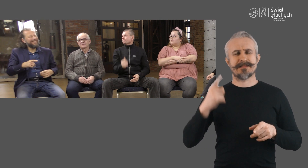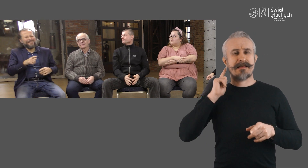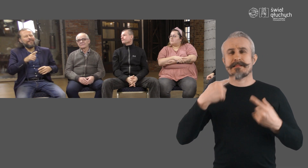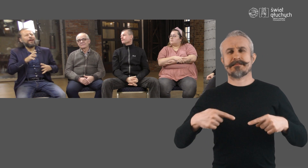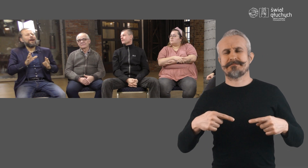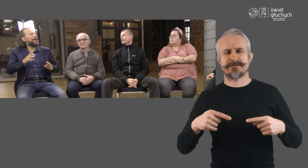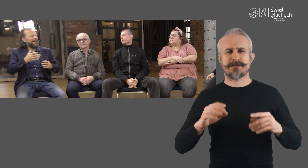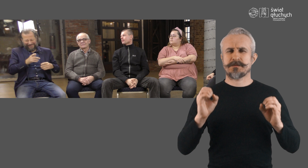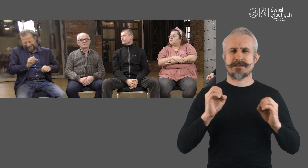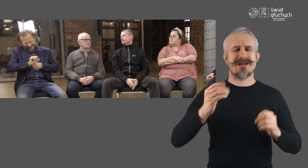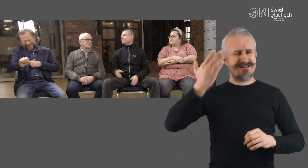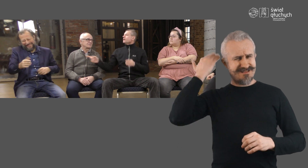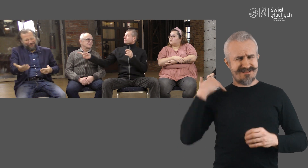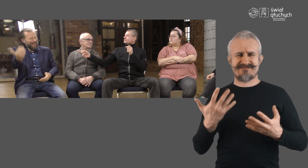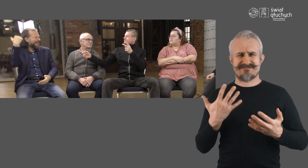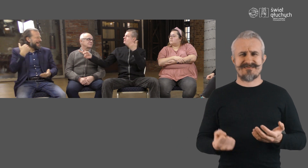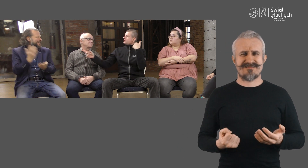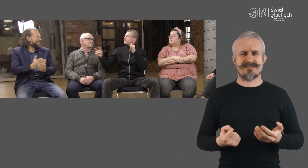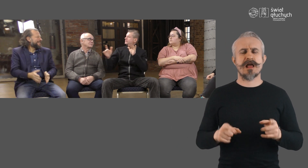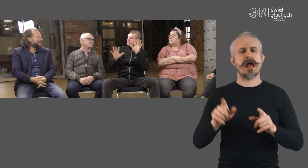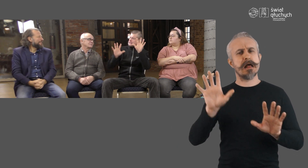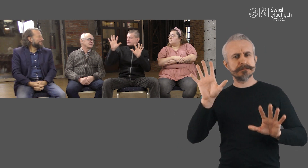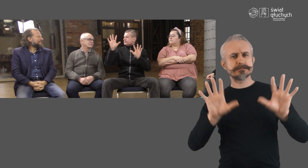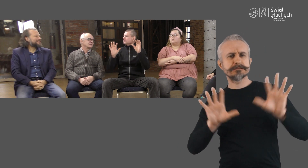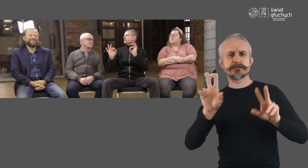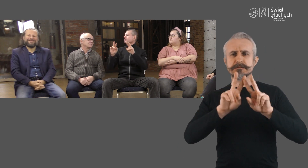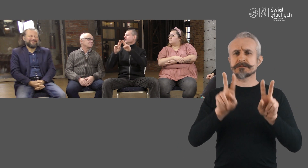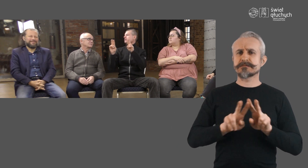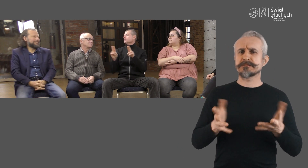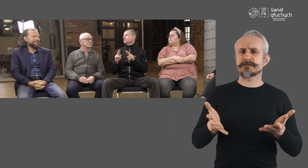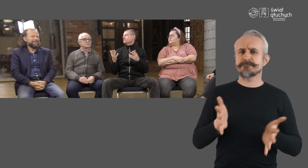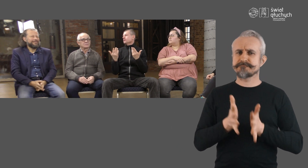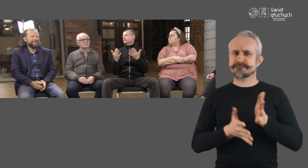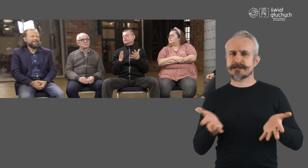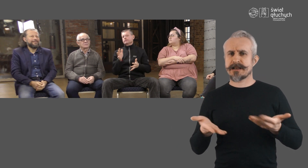głusi, dawno nie było, nie, zawsze był ten międzynarodowy.